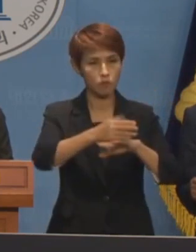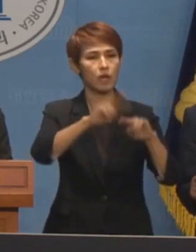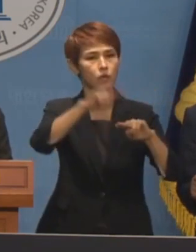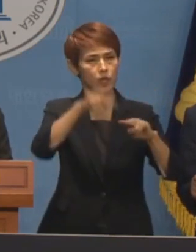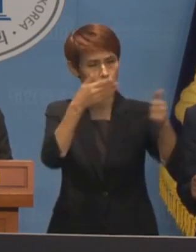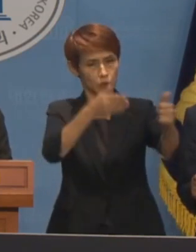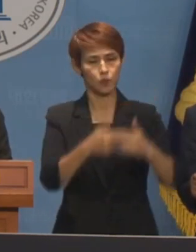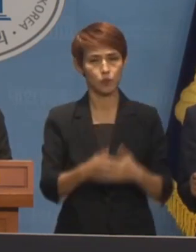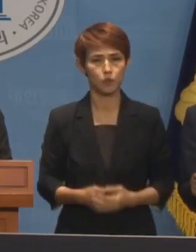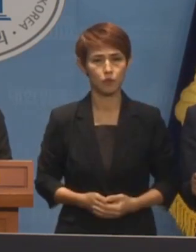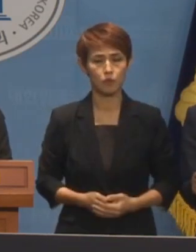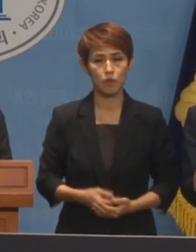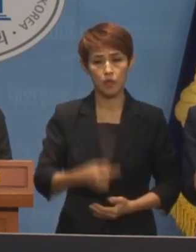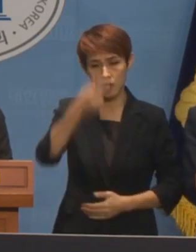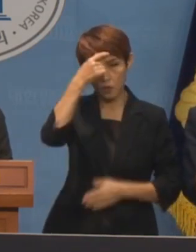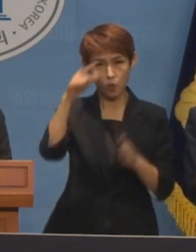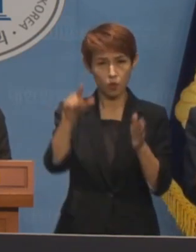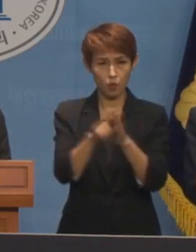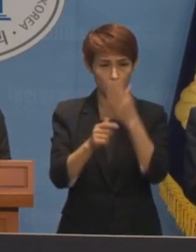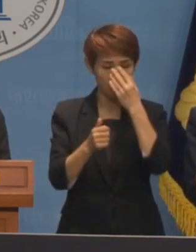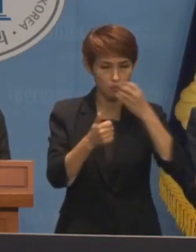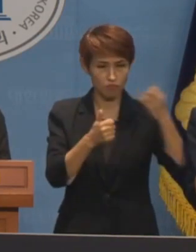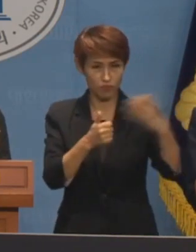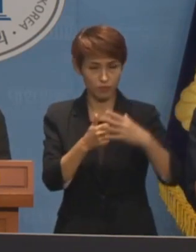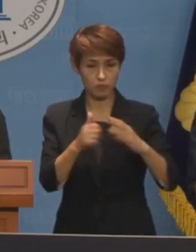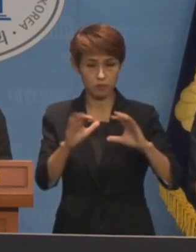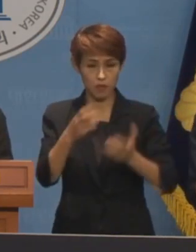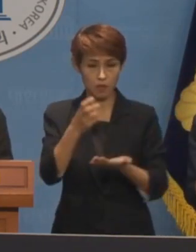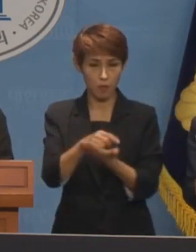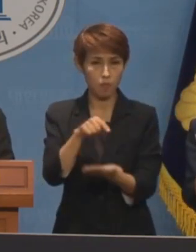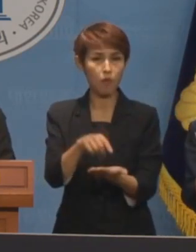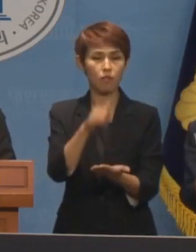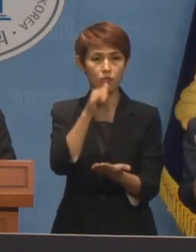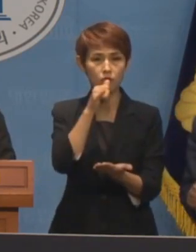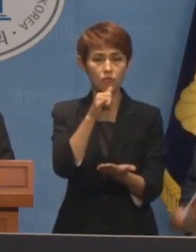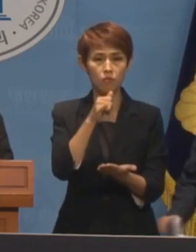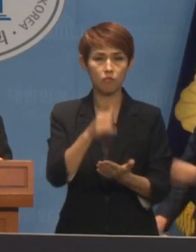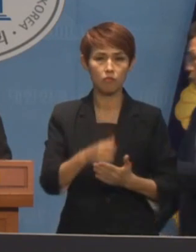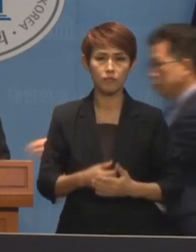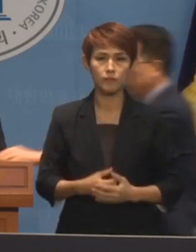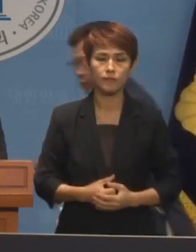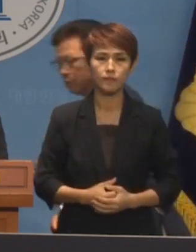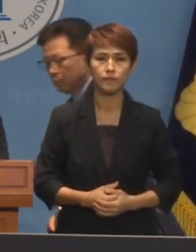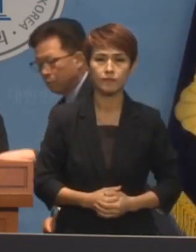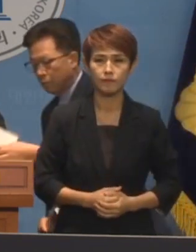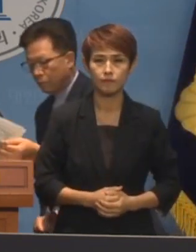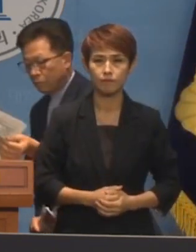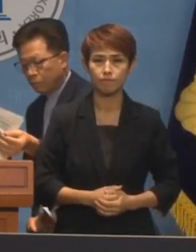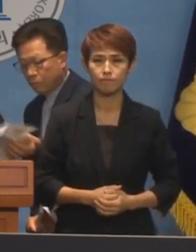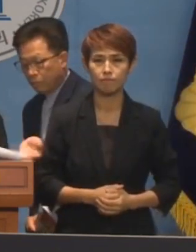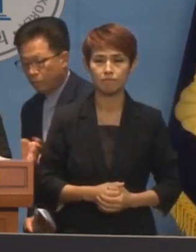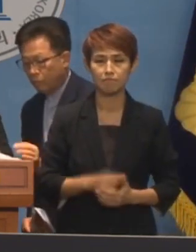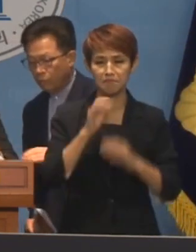우리는 기독교를 능멸하며 헌법에 보장된 아닌가요?